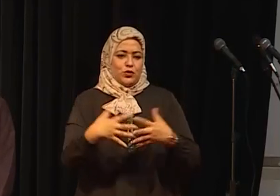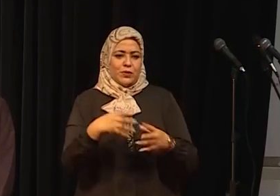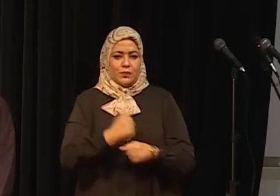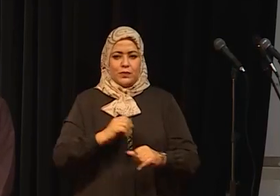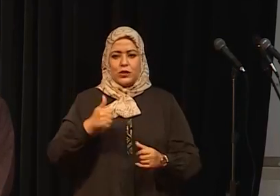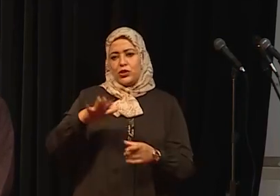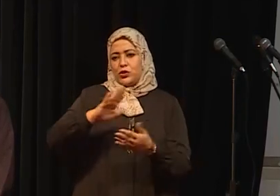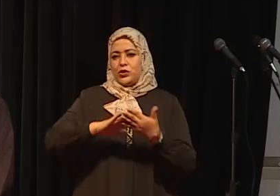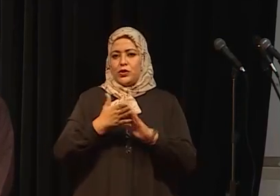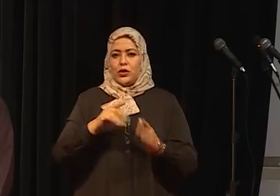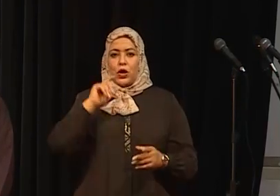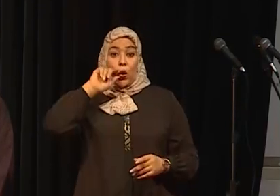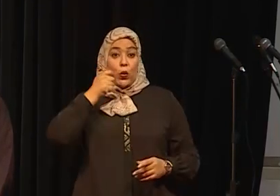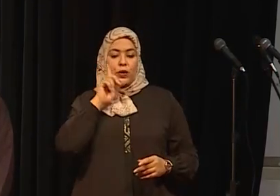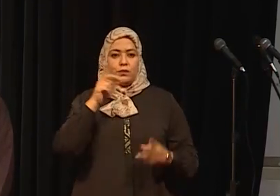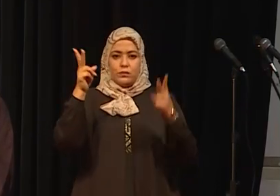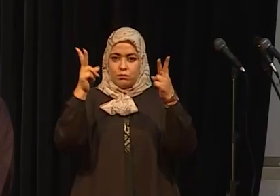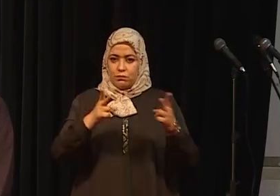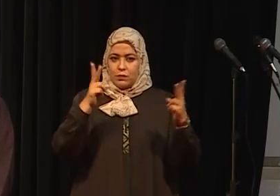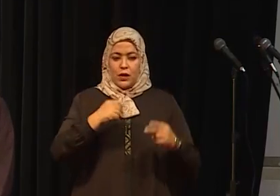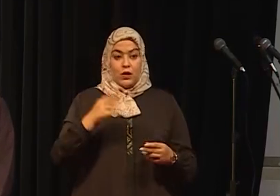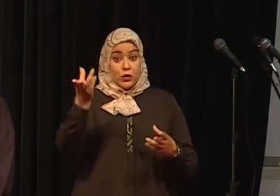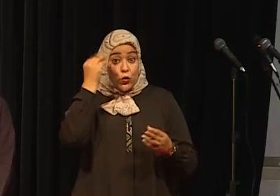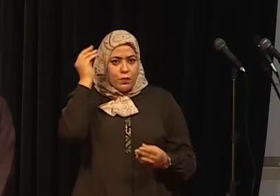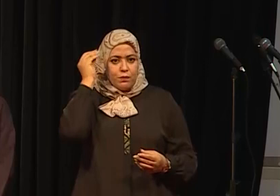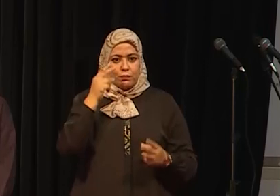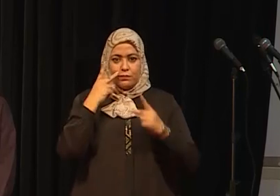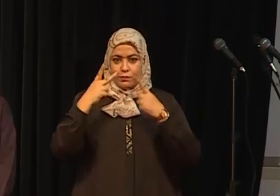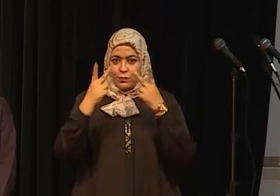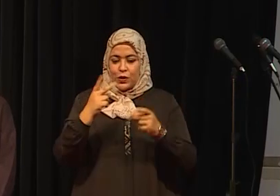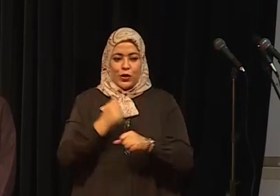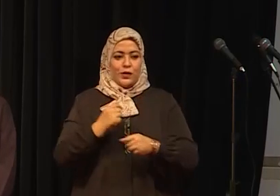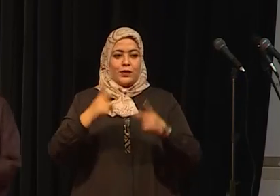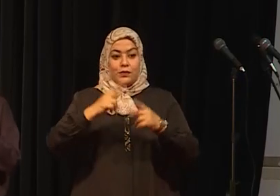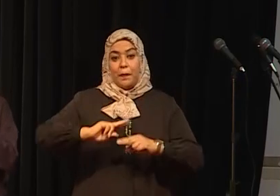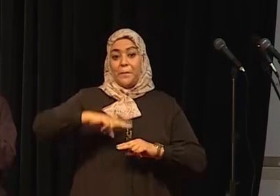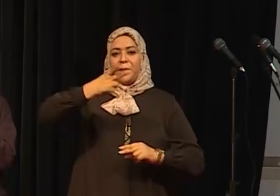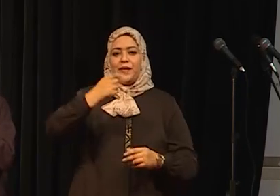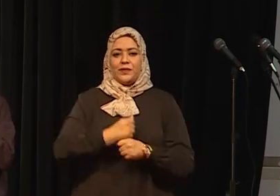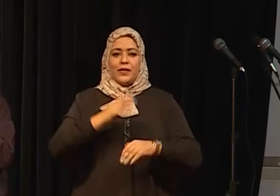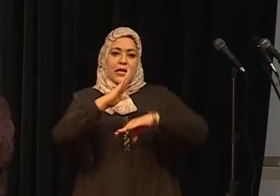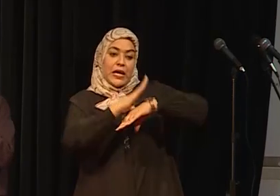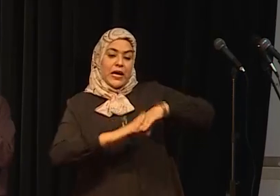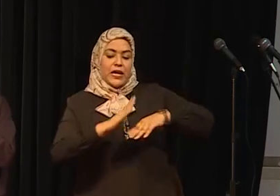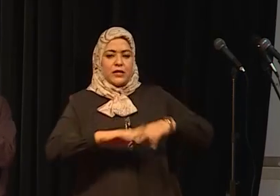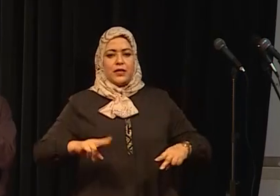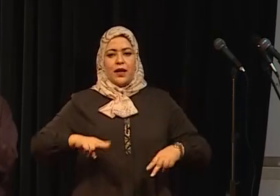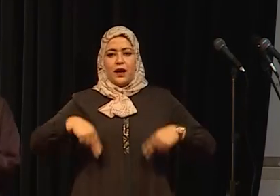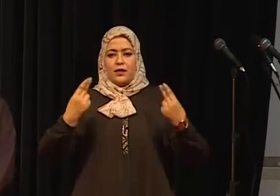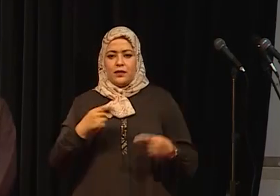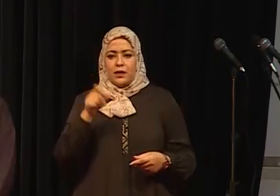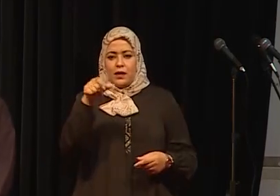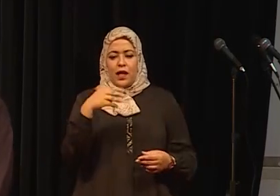المدني. لجعل منصة كون على بال من بين المنصات الرائدة في مجال حماية الحياة الخاصة